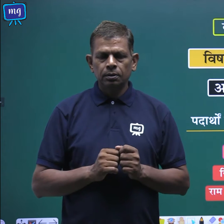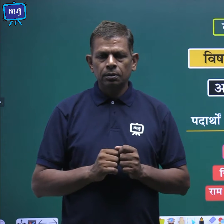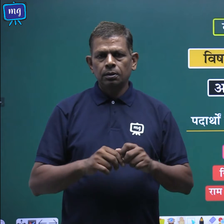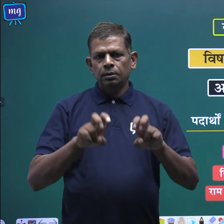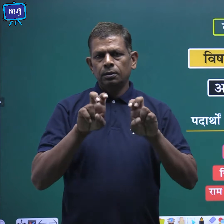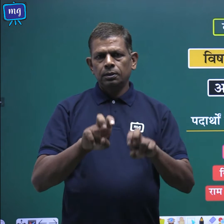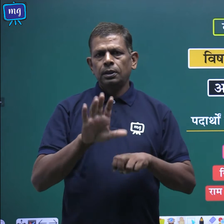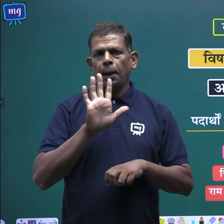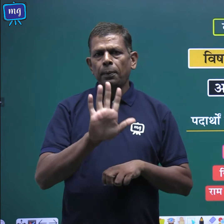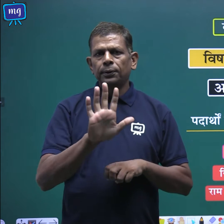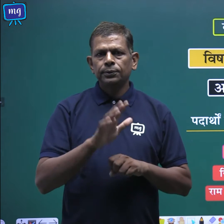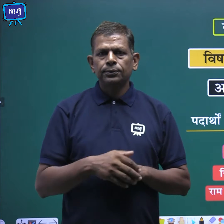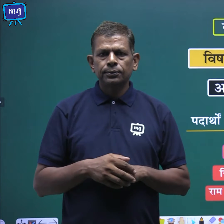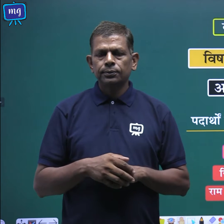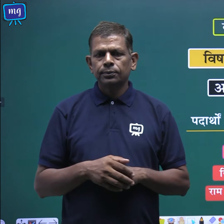अध्याय 5